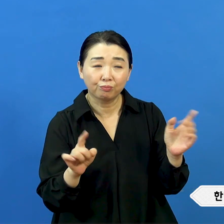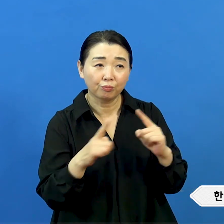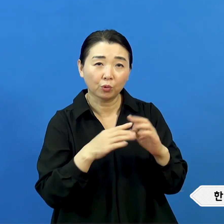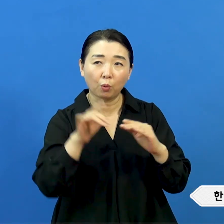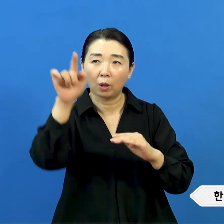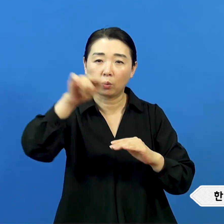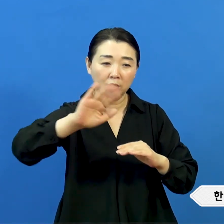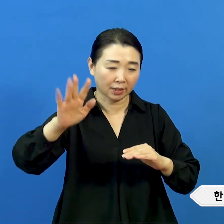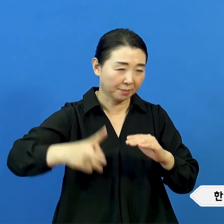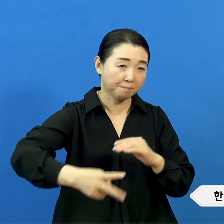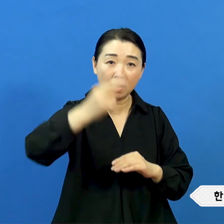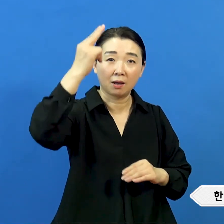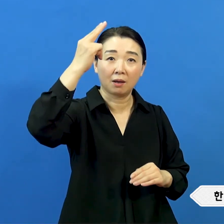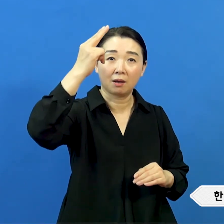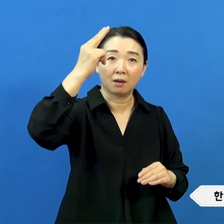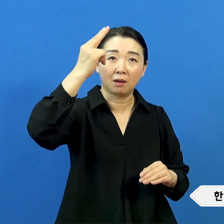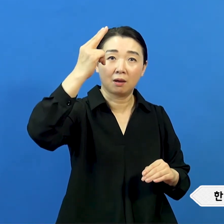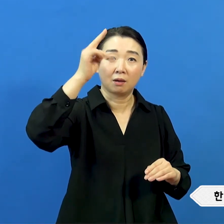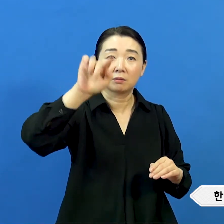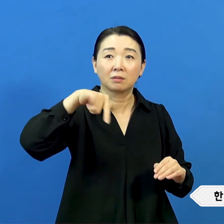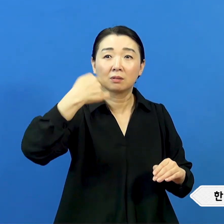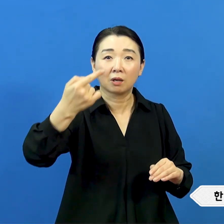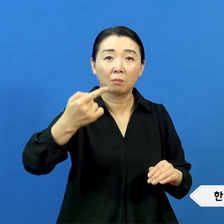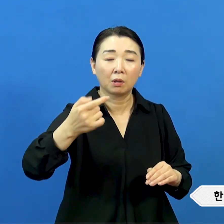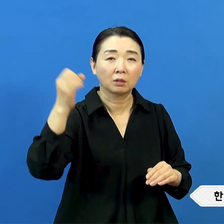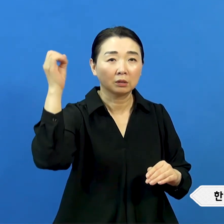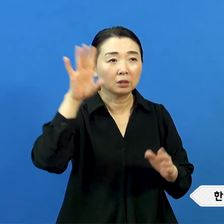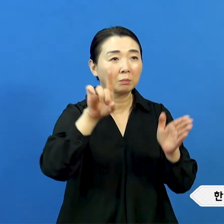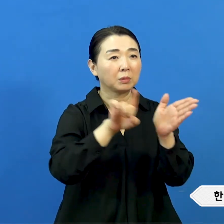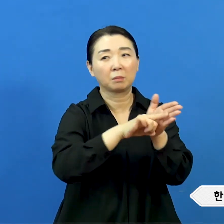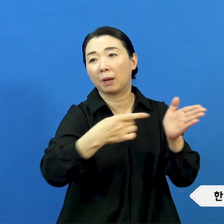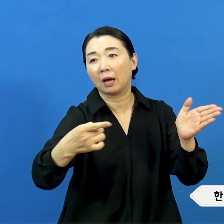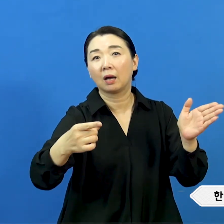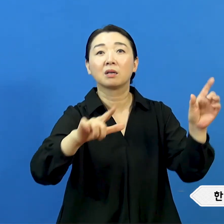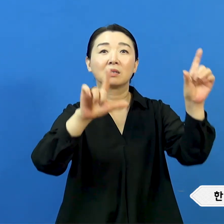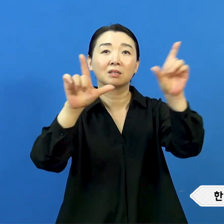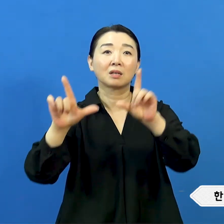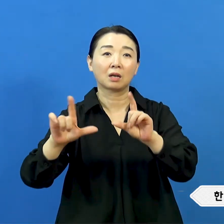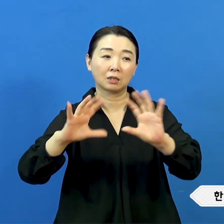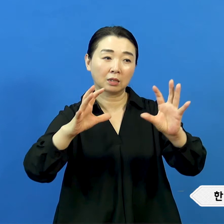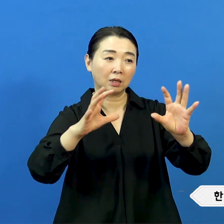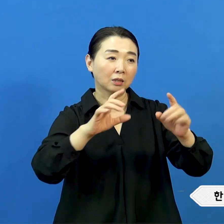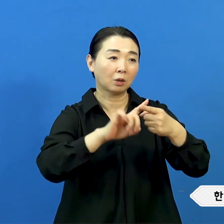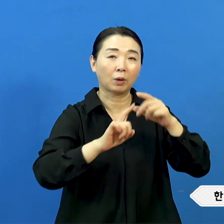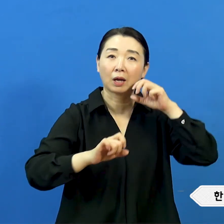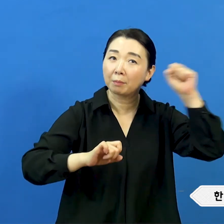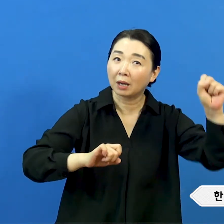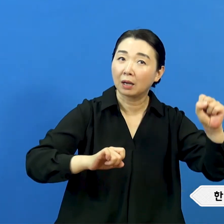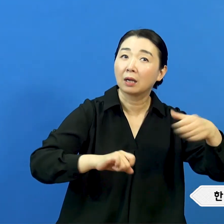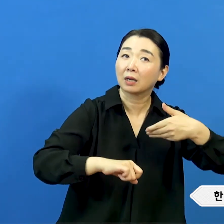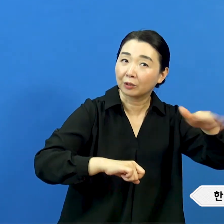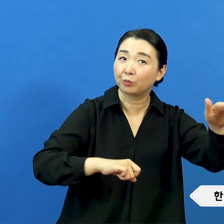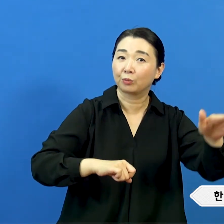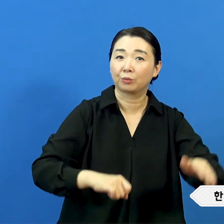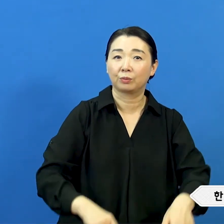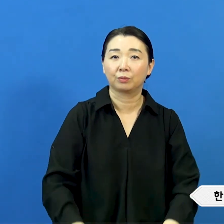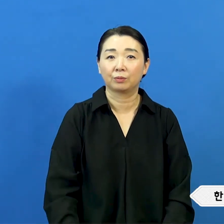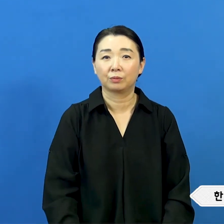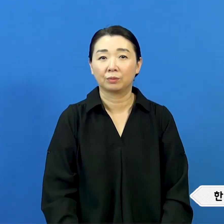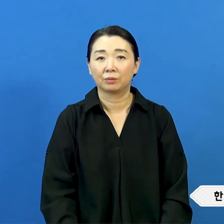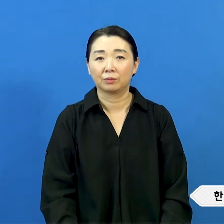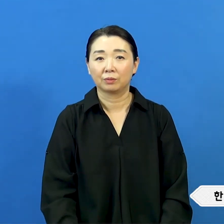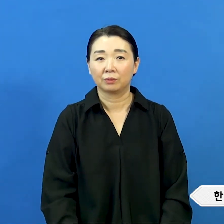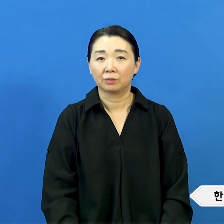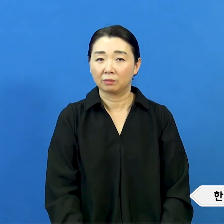발을 딱 끊어버리더니 그 다음에는 영 그냥 신앙을 떠나버립니다. 세상으로 완전히 가버립니다.